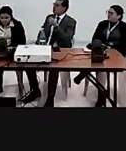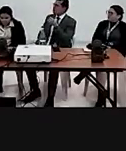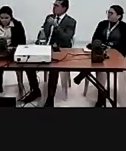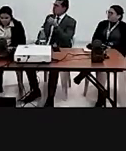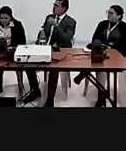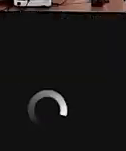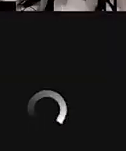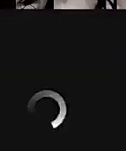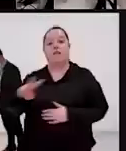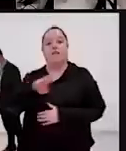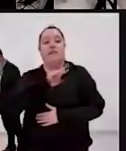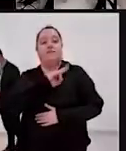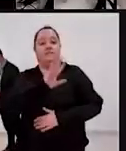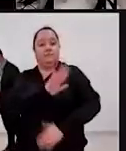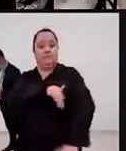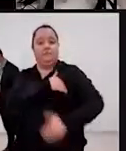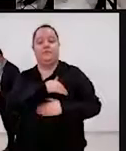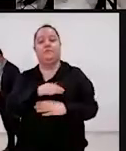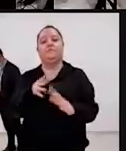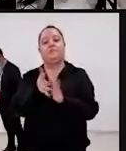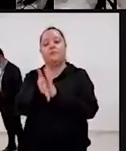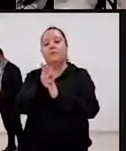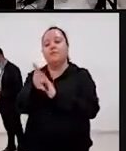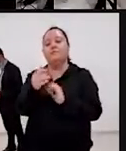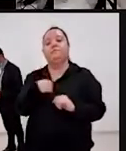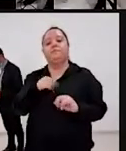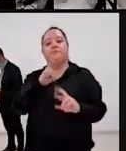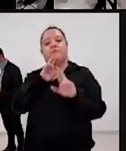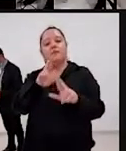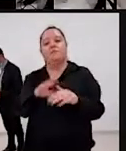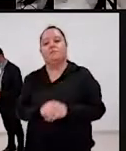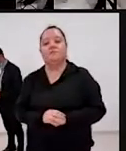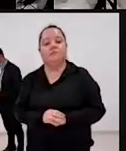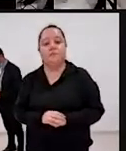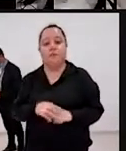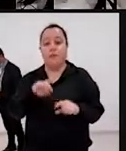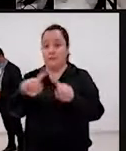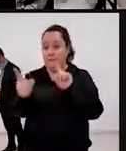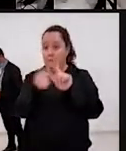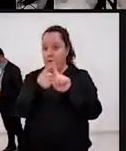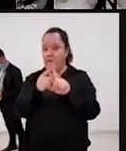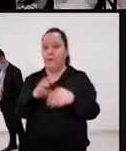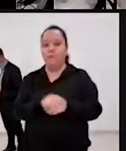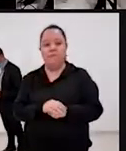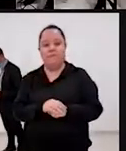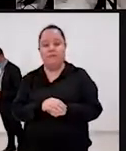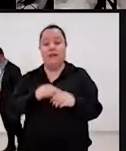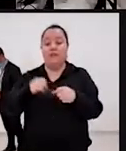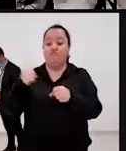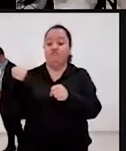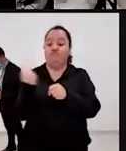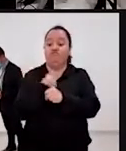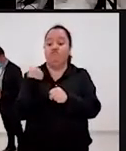lo primero el tema de trabajar con